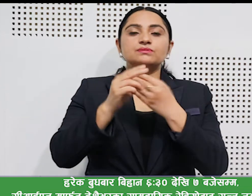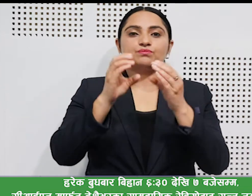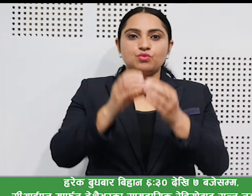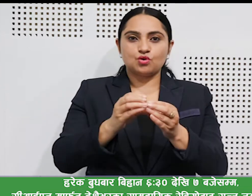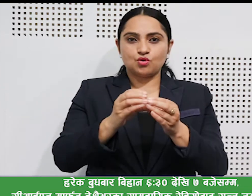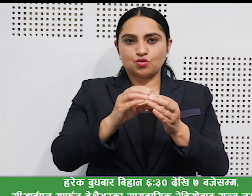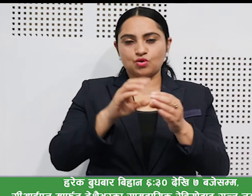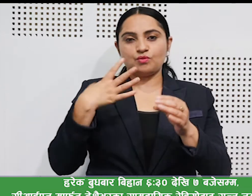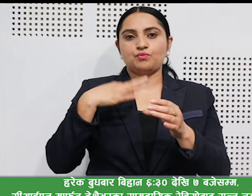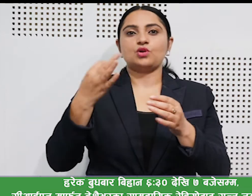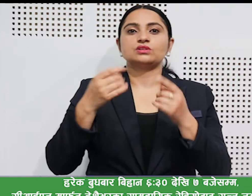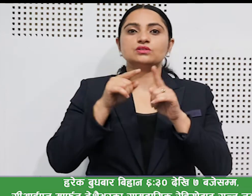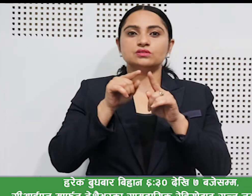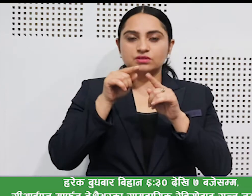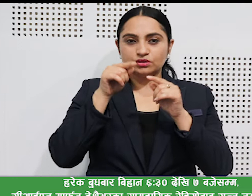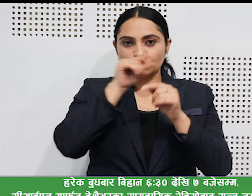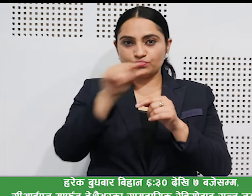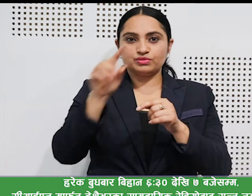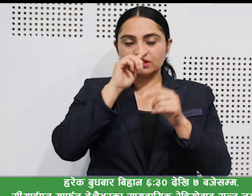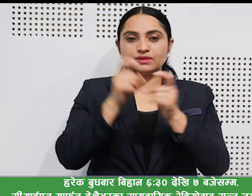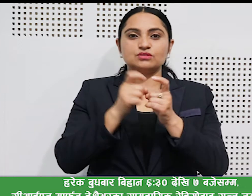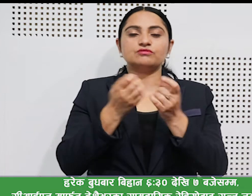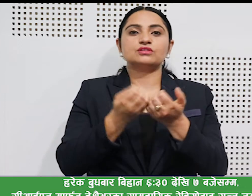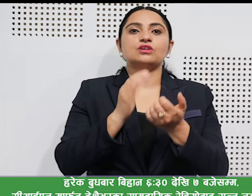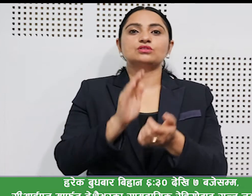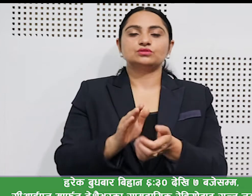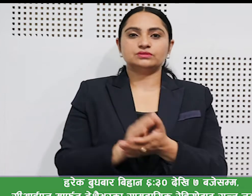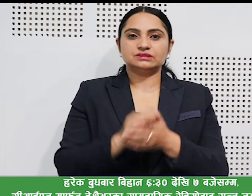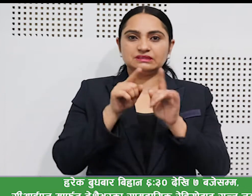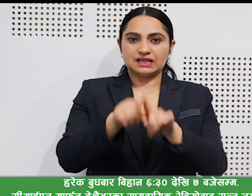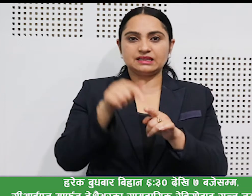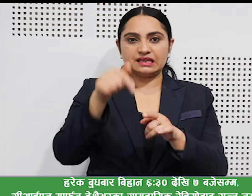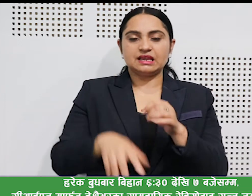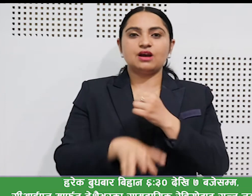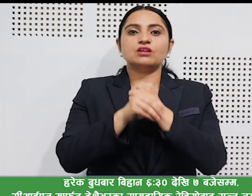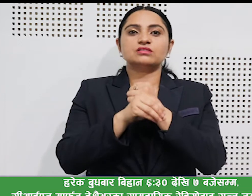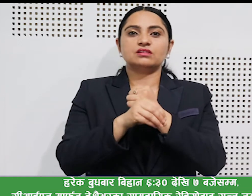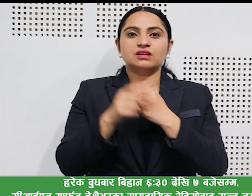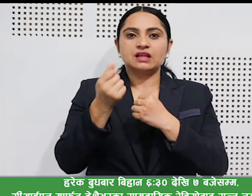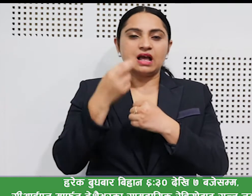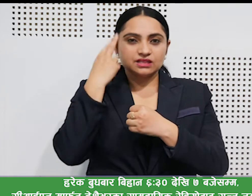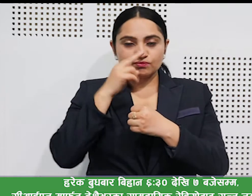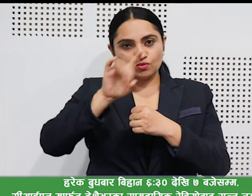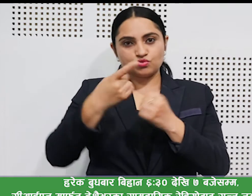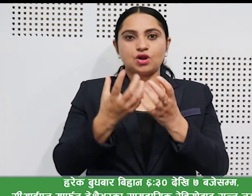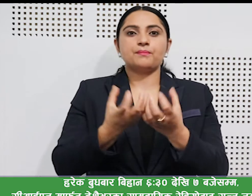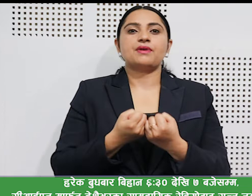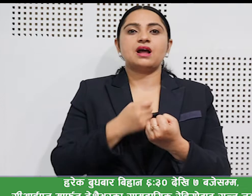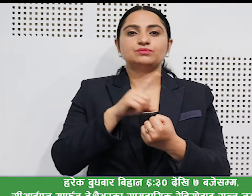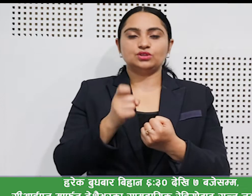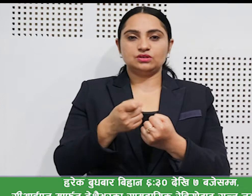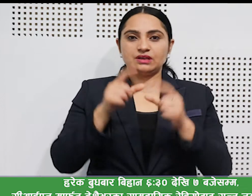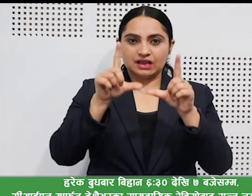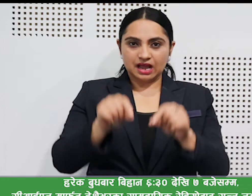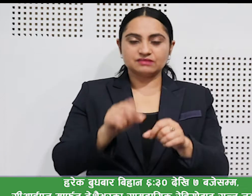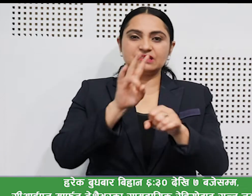वर्गको प्रतिनिधित्वका सवालका बारेमा छलफल गर्नेछौँ। साथै यही अन्तर्गत आर्थिक रूपमा पुनः प्राप्तिका लागि